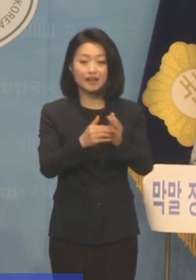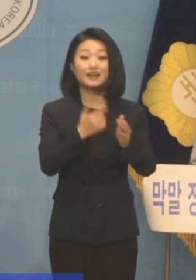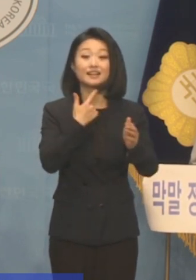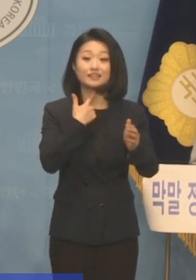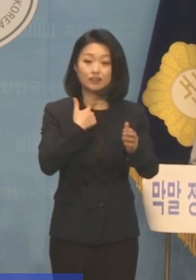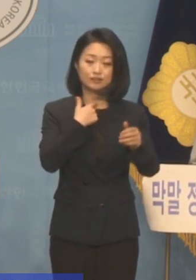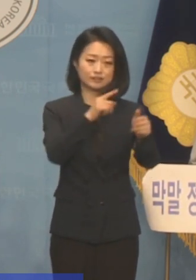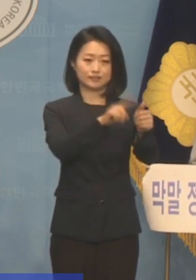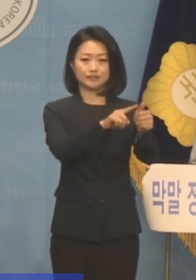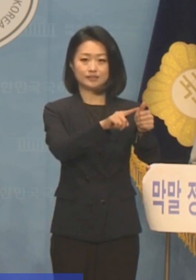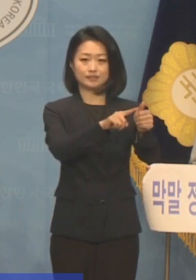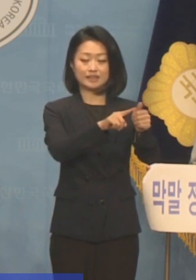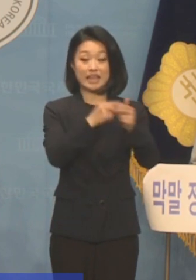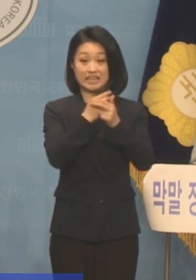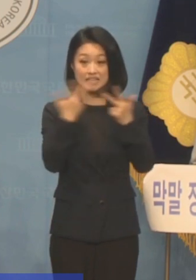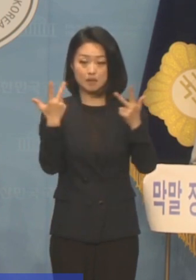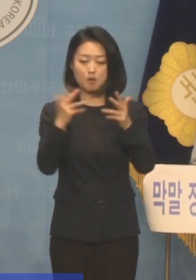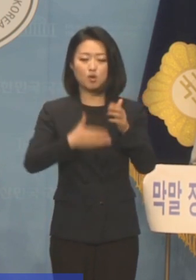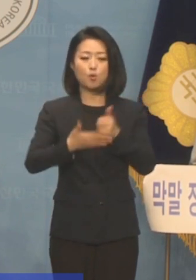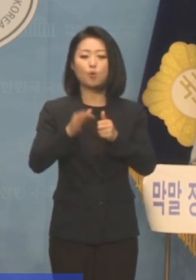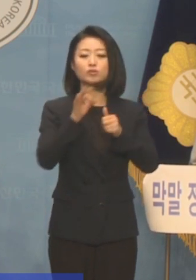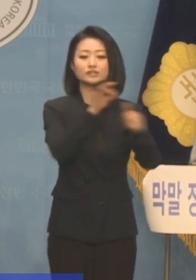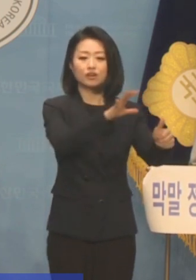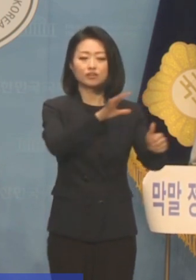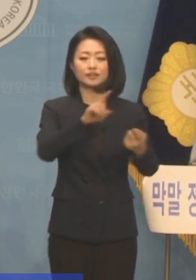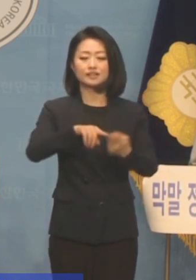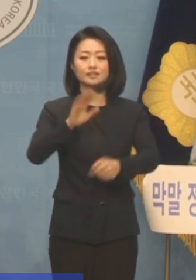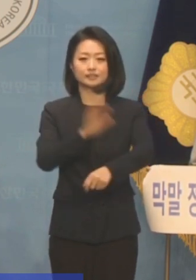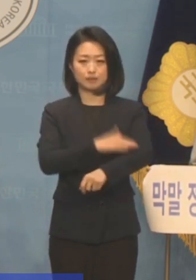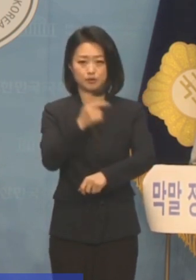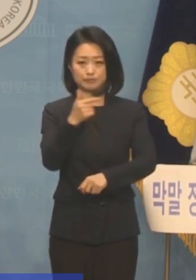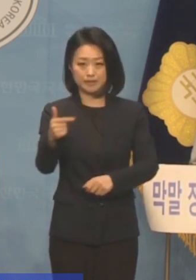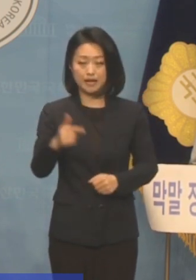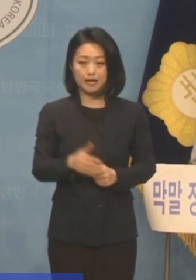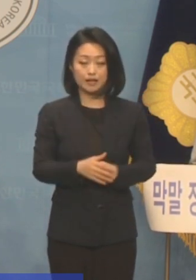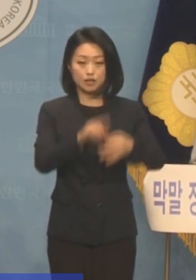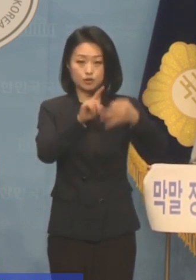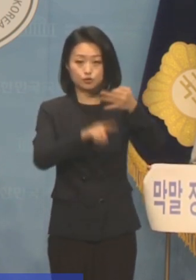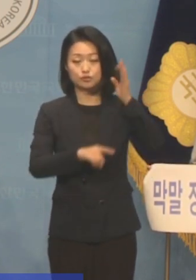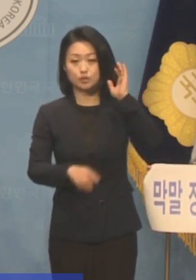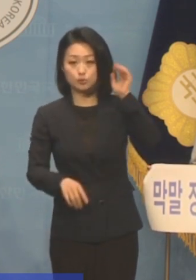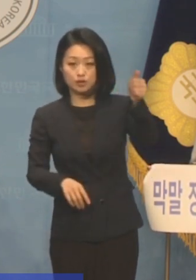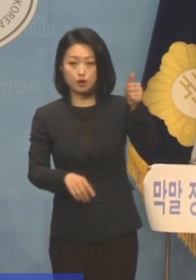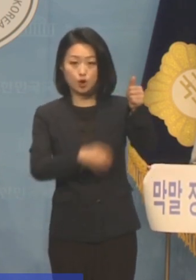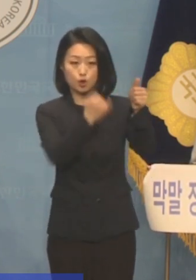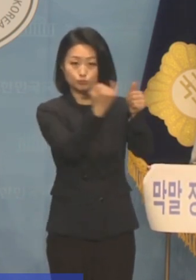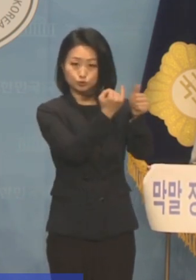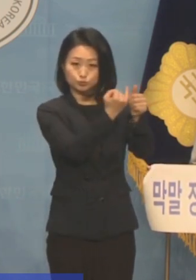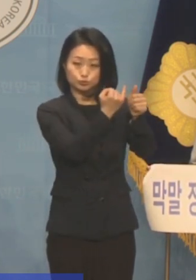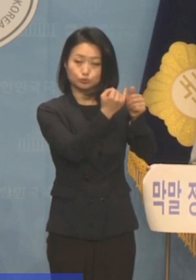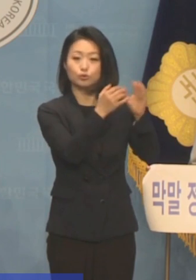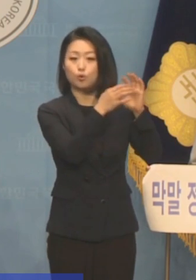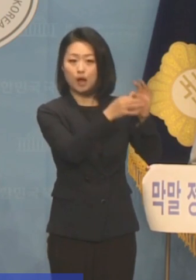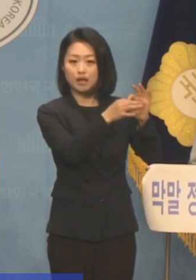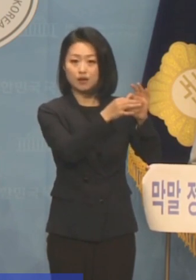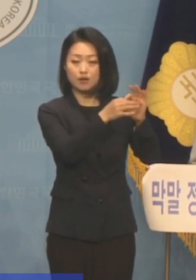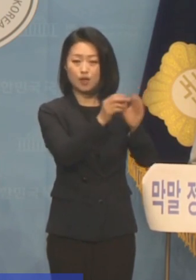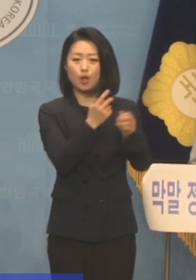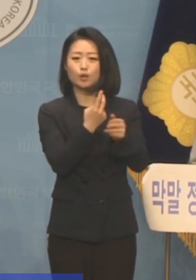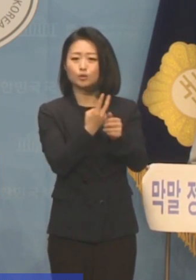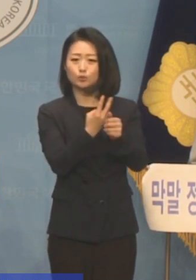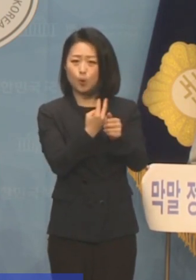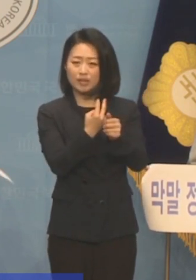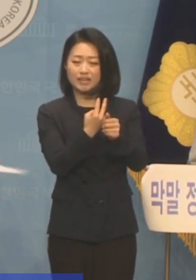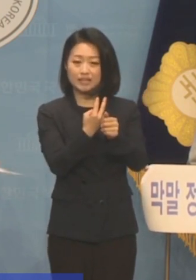공천하여 그 책임을 묻고자 하는 것입니다 또 윤성열 대통령 부부를 빗대서 토끼라고